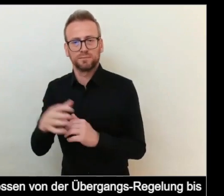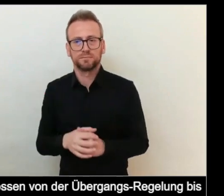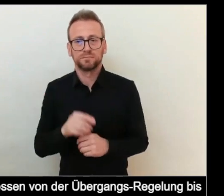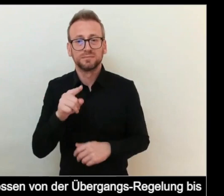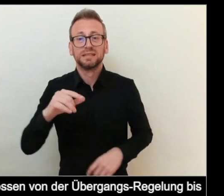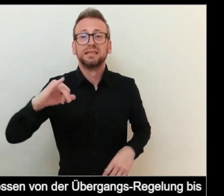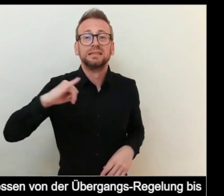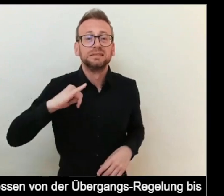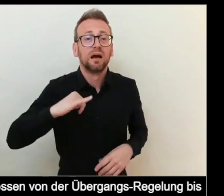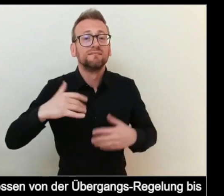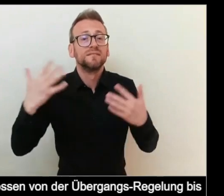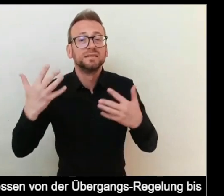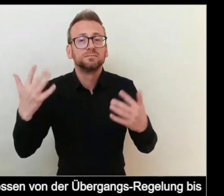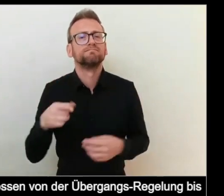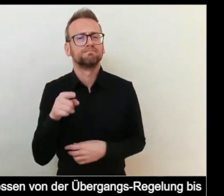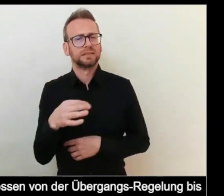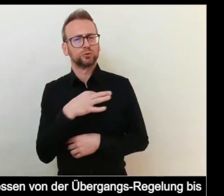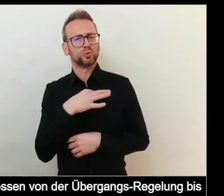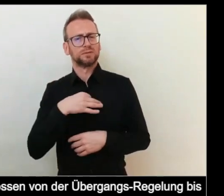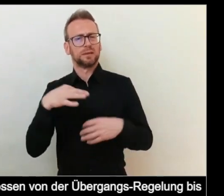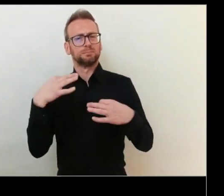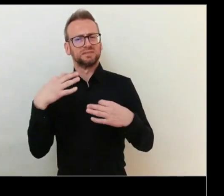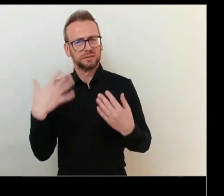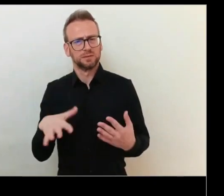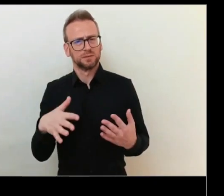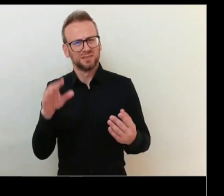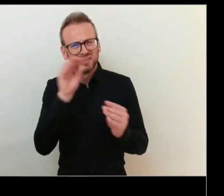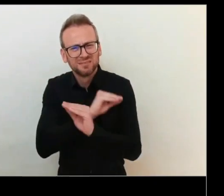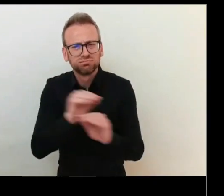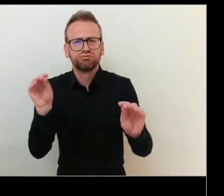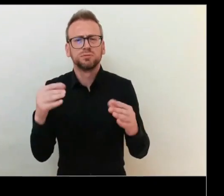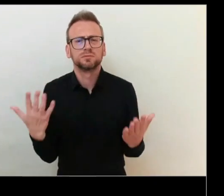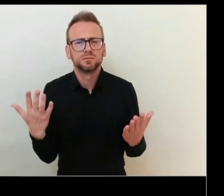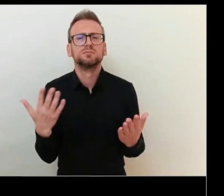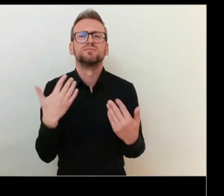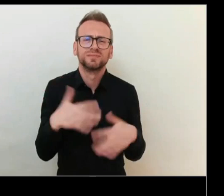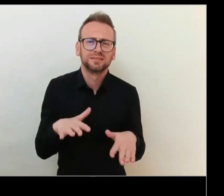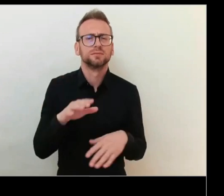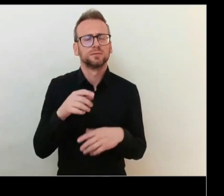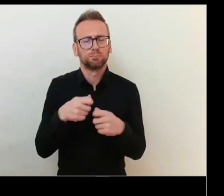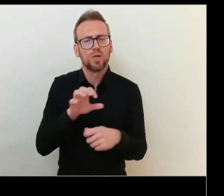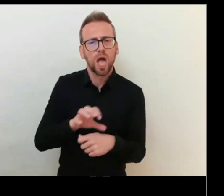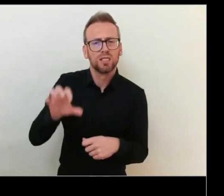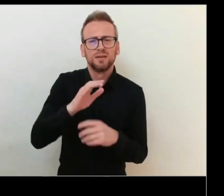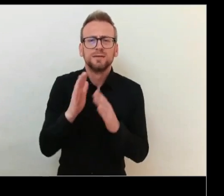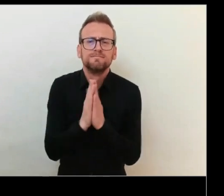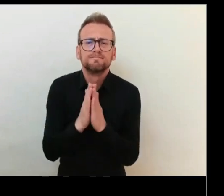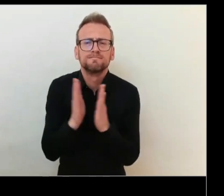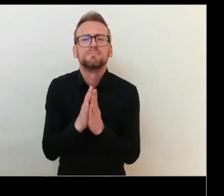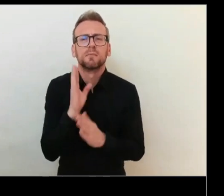zunächst abwarten, wie der Bundestag entscheidet, wie der Bundesrat entscheidet. Dann ist die Rechtsgrundlage da, dann kann die Verordnung in Bayern umgesetzt